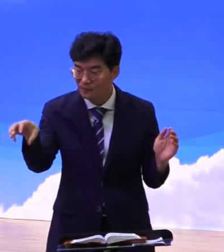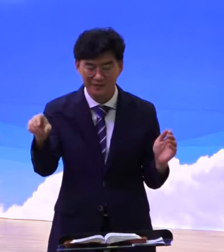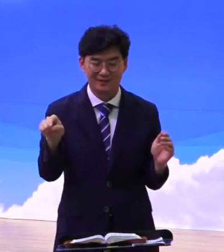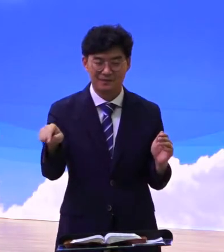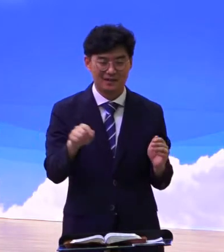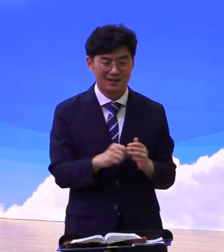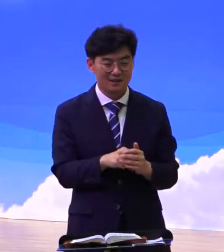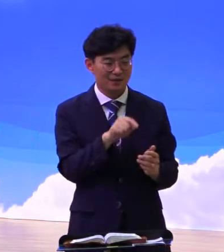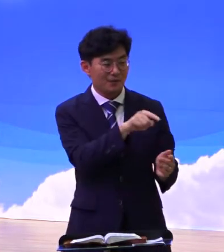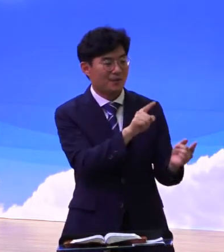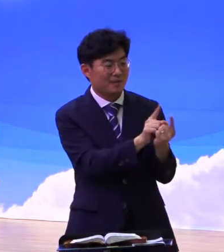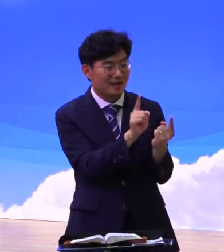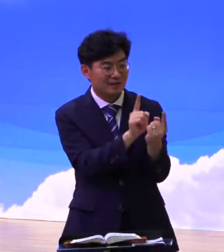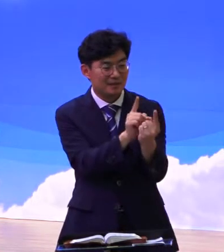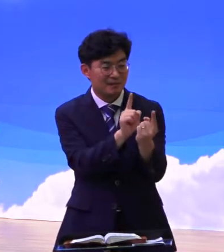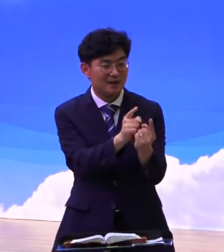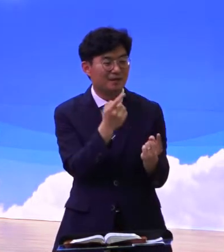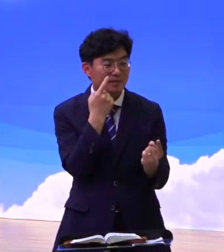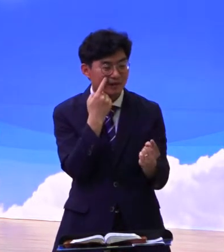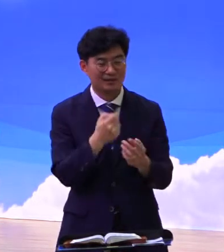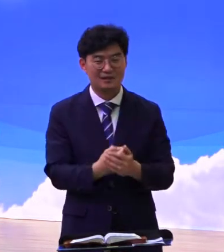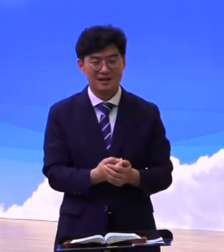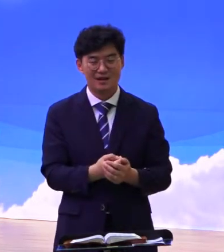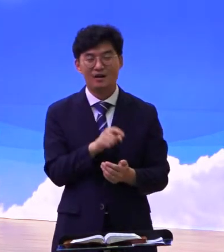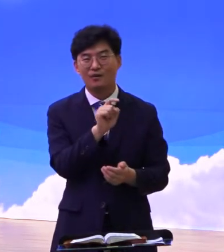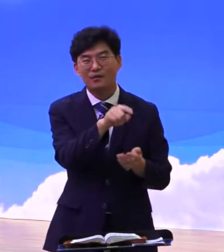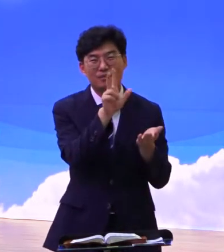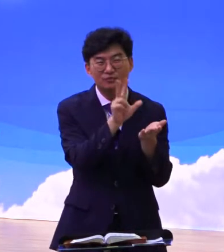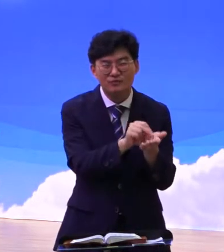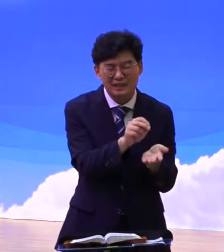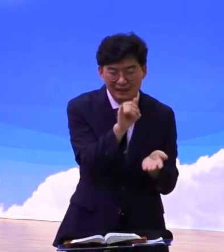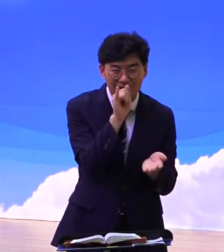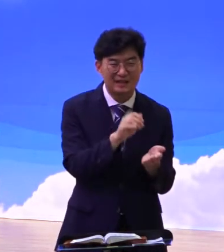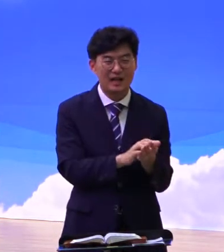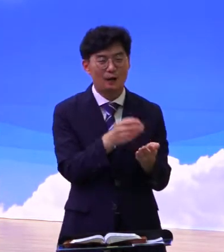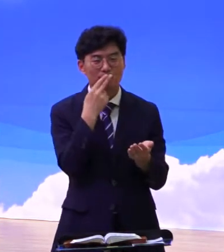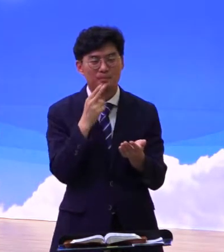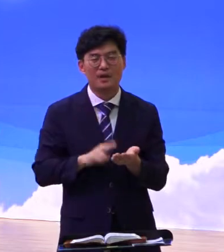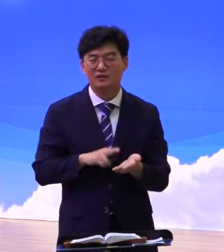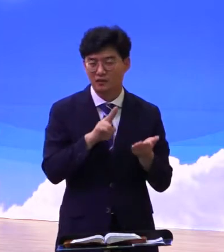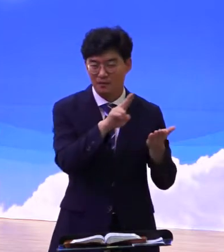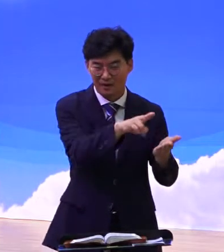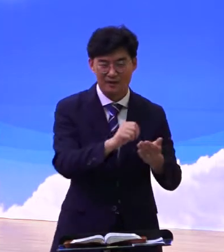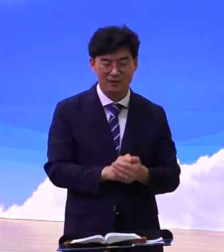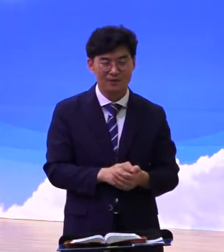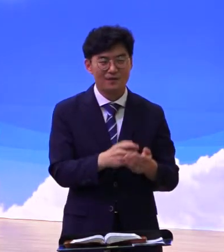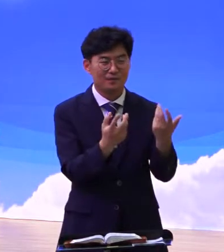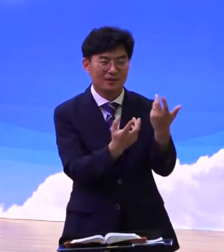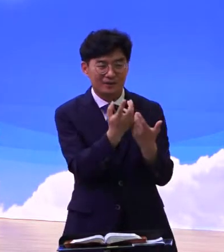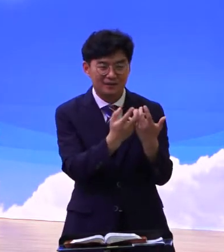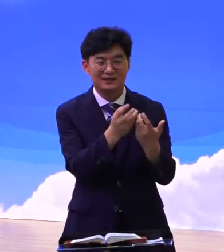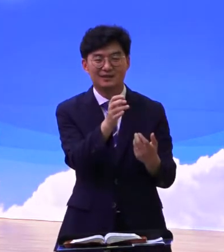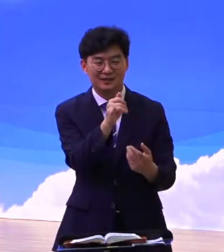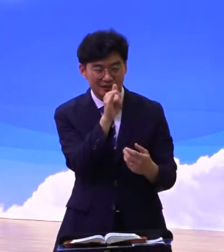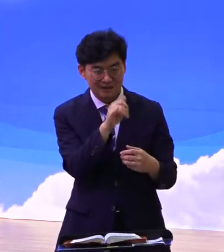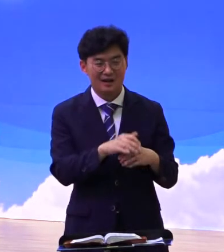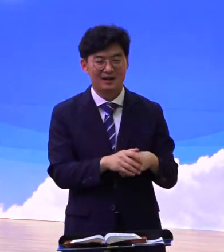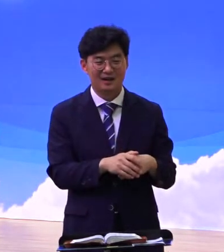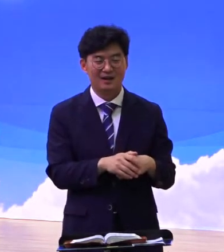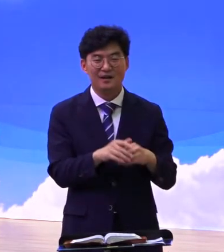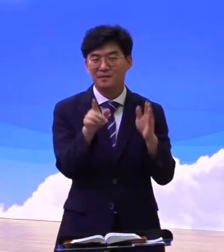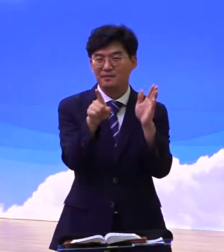사람들을 만나면서 고통을 받기도 하고 사람을 만나면서 하나님의 은혜를 깨닫게 되기도 하고 또 정말 믿음이